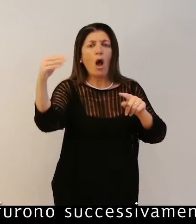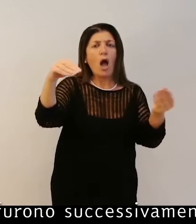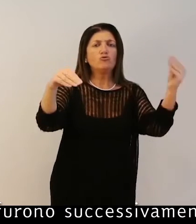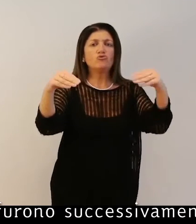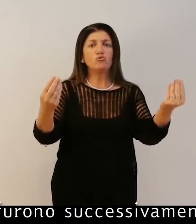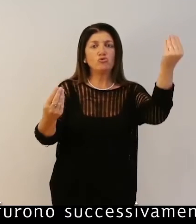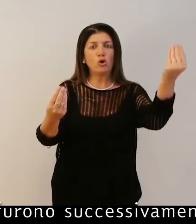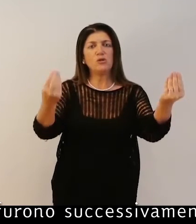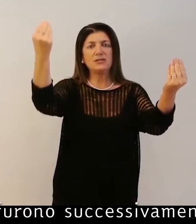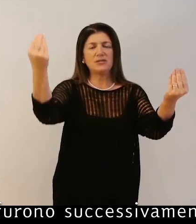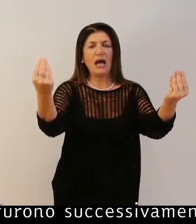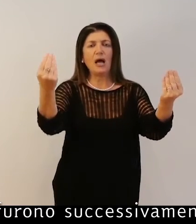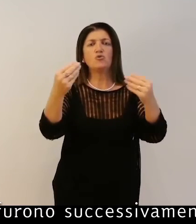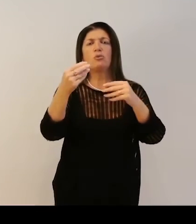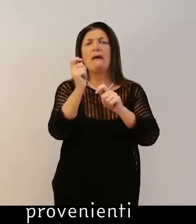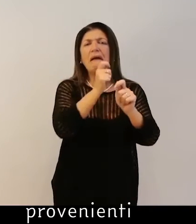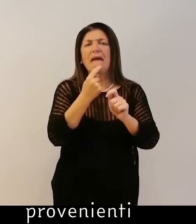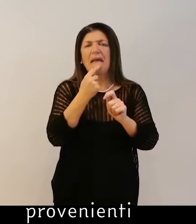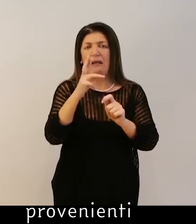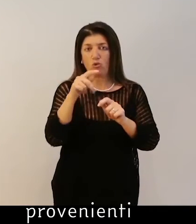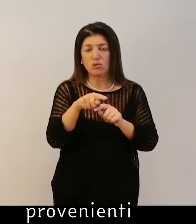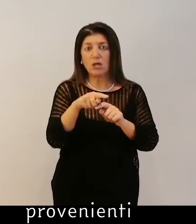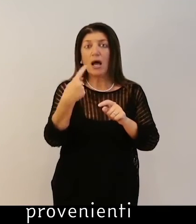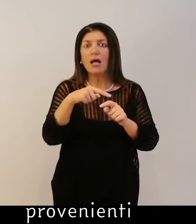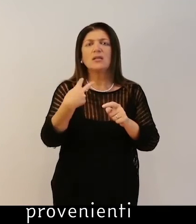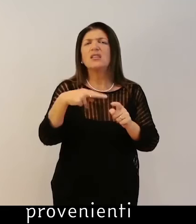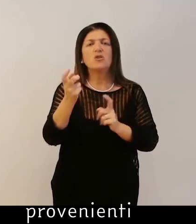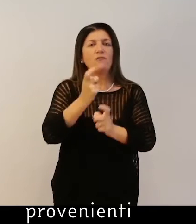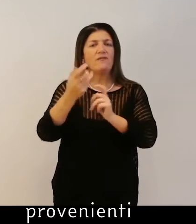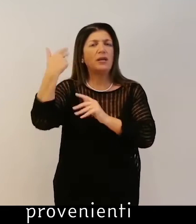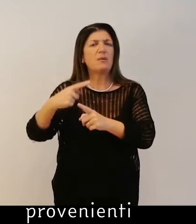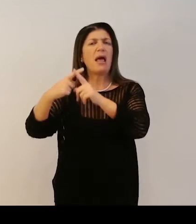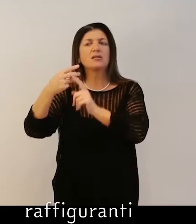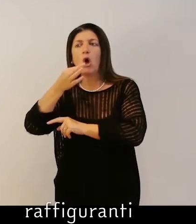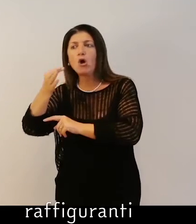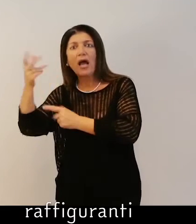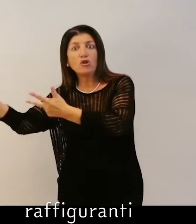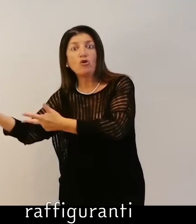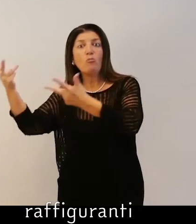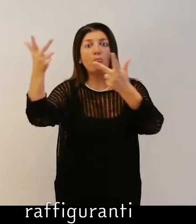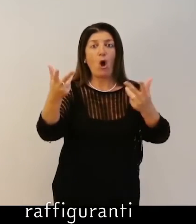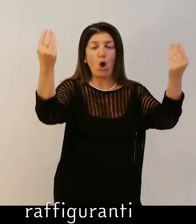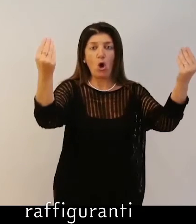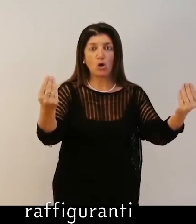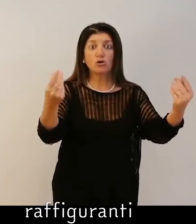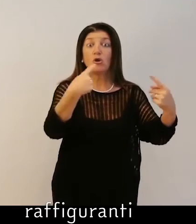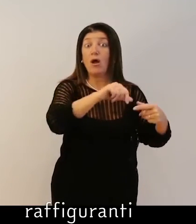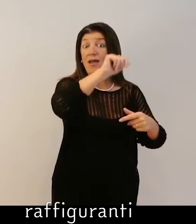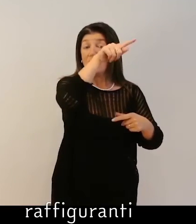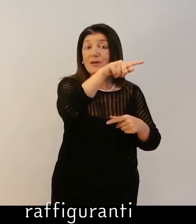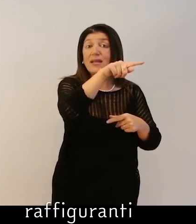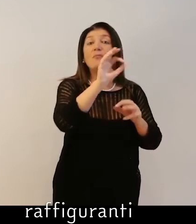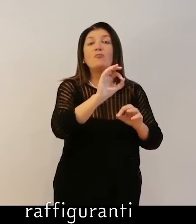aggiunte le statue della Rusnati, provenienti dall'antico oratorio, raffiguranti la Madonna